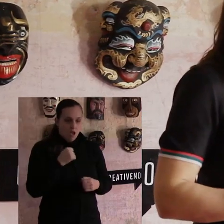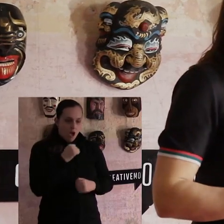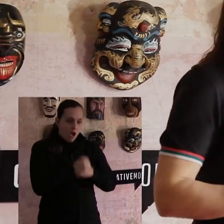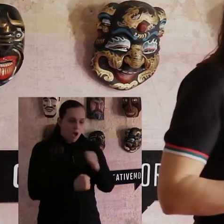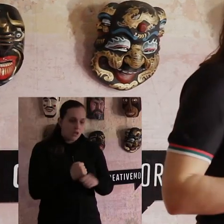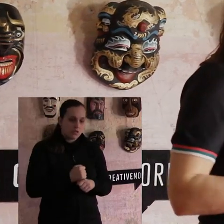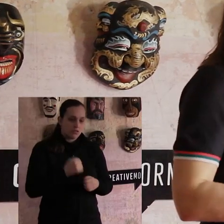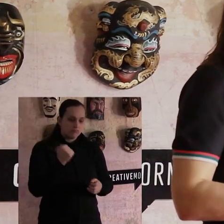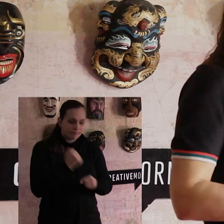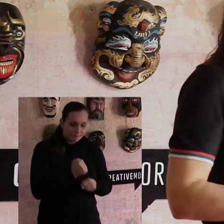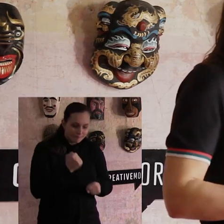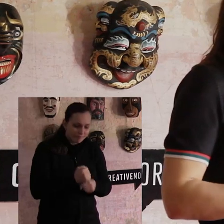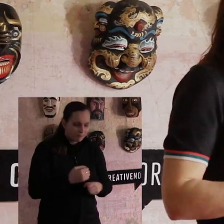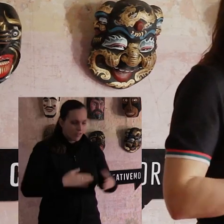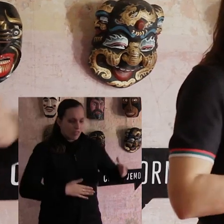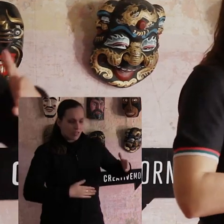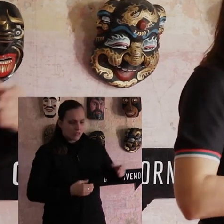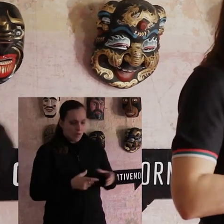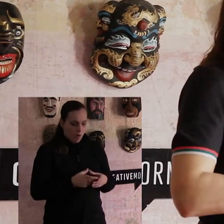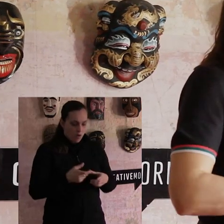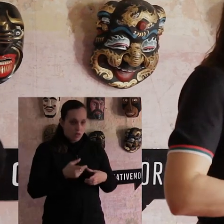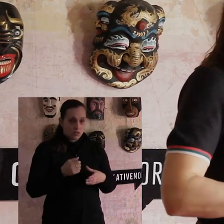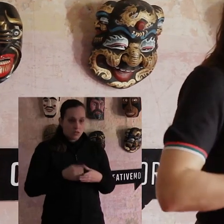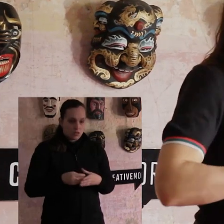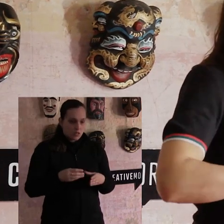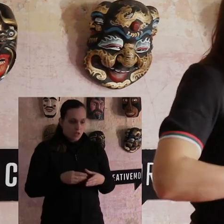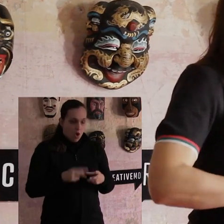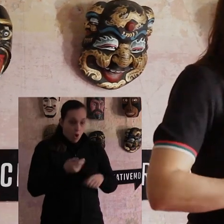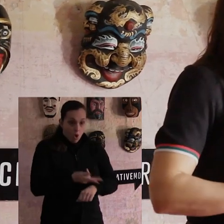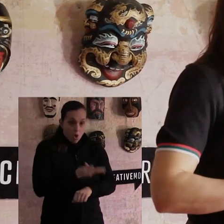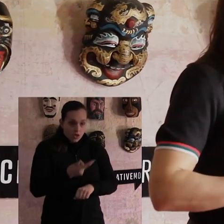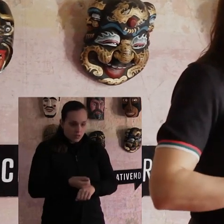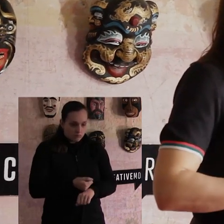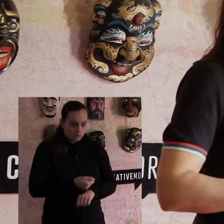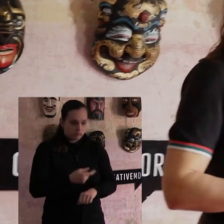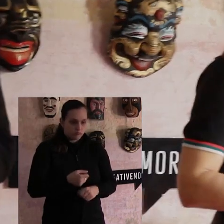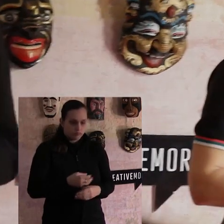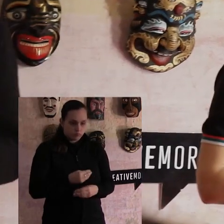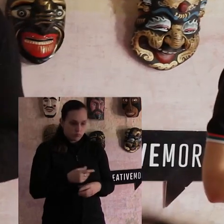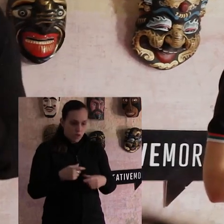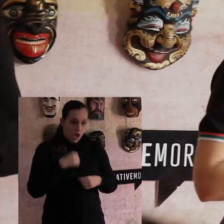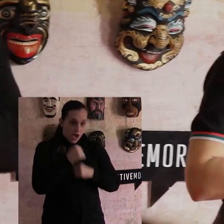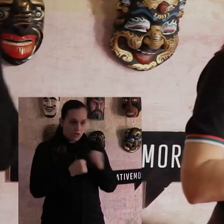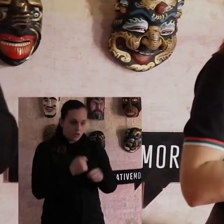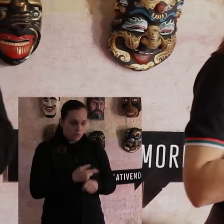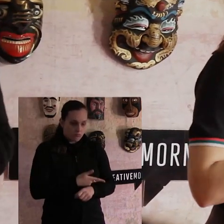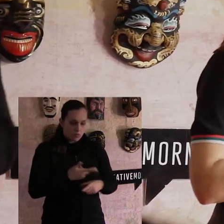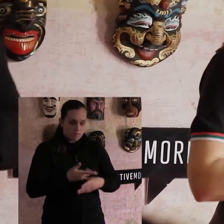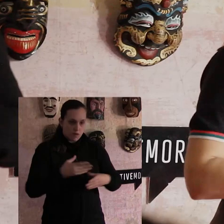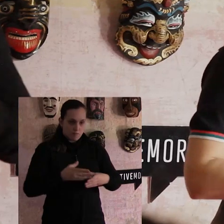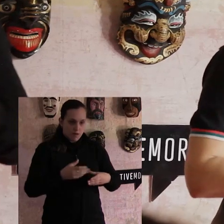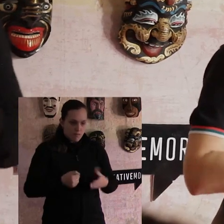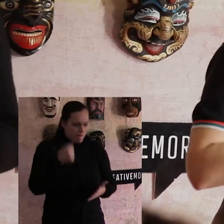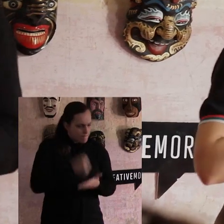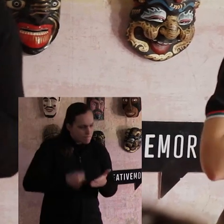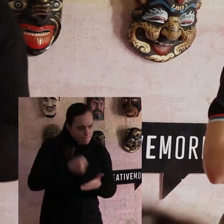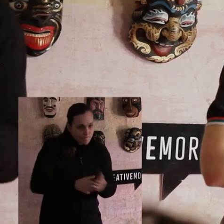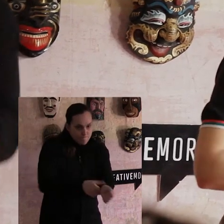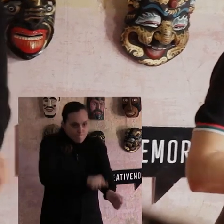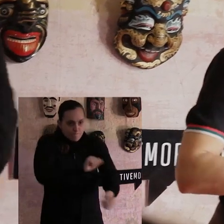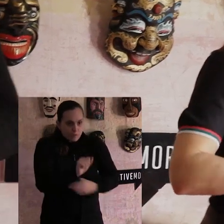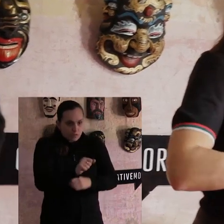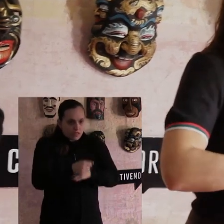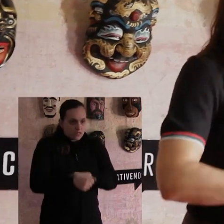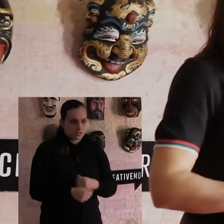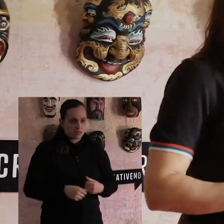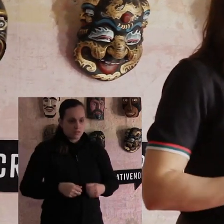donde cada año aumentaba la carga horaria y aumentaba también el nivel de exigencia, de